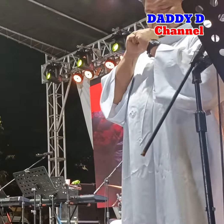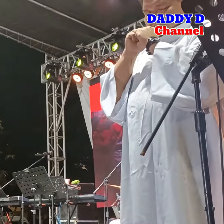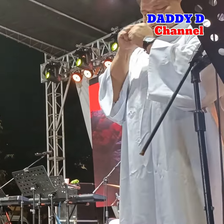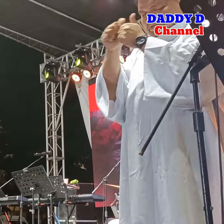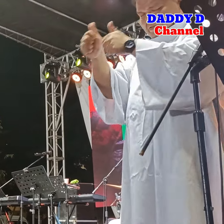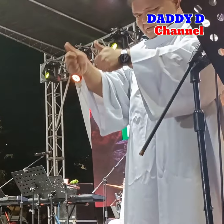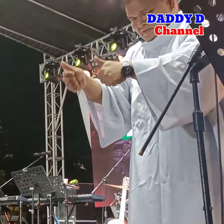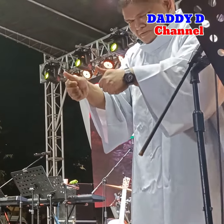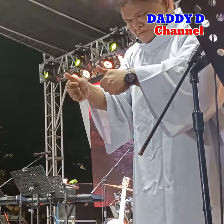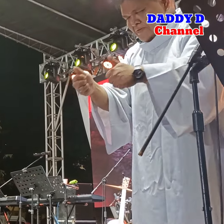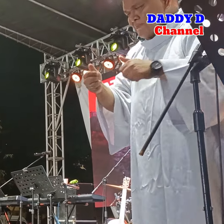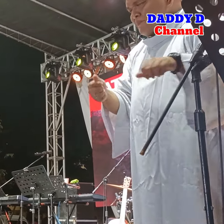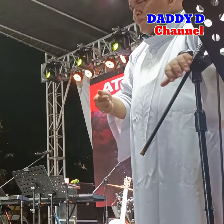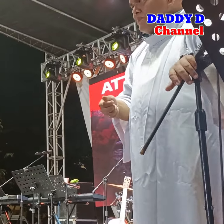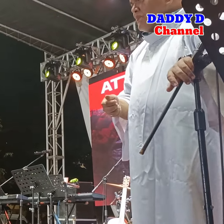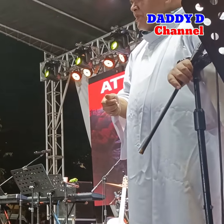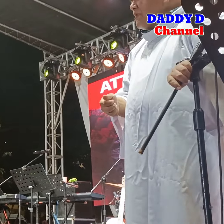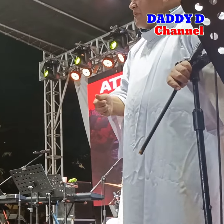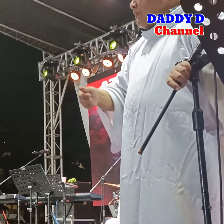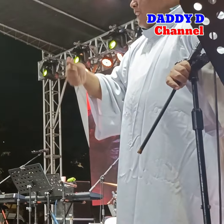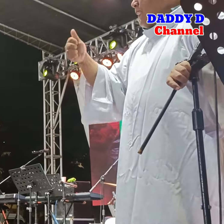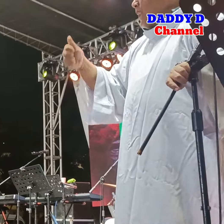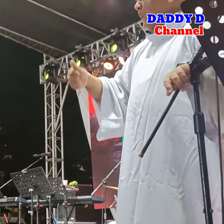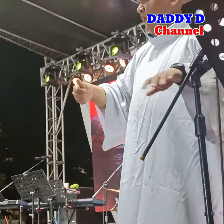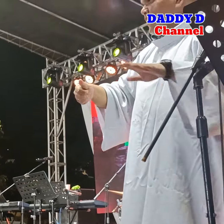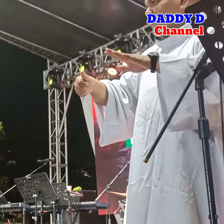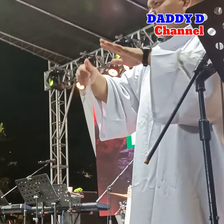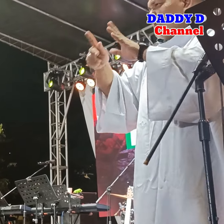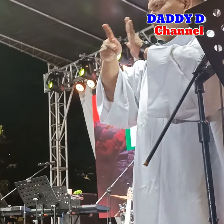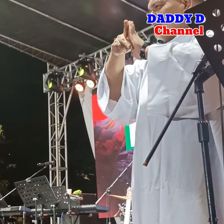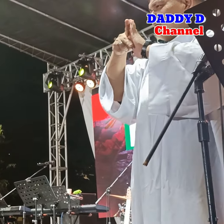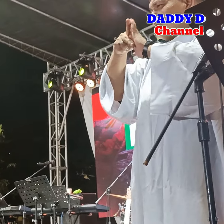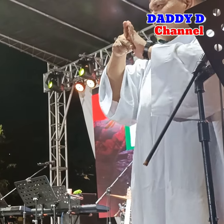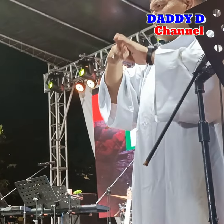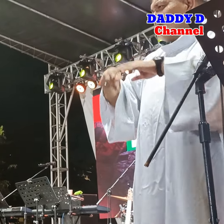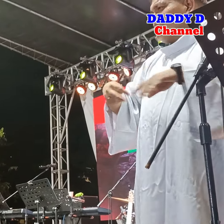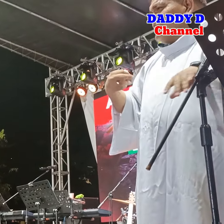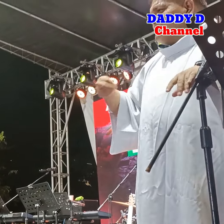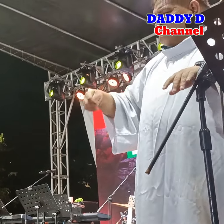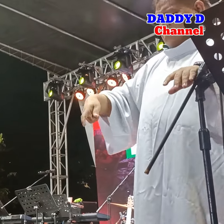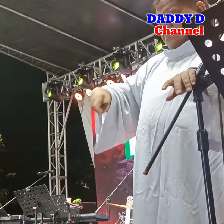Pero, di ba, magpa-press release siya na, uy, may nahuli kami.